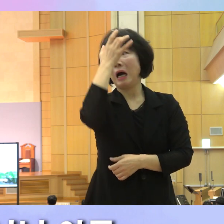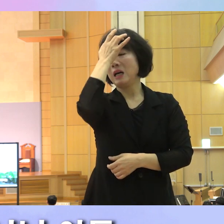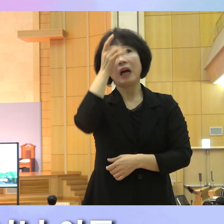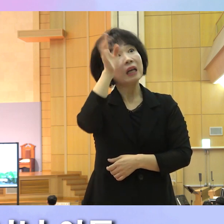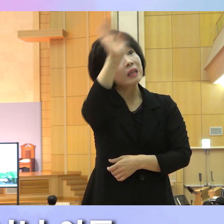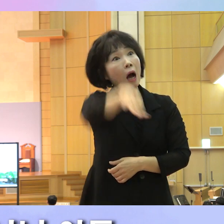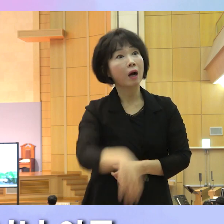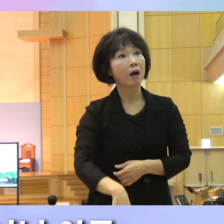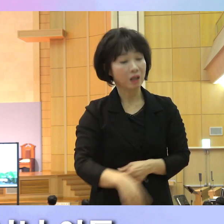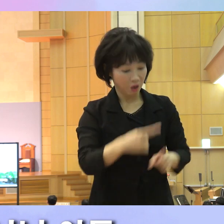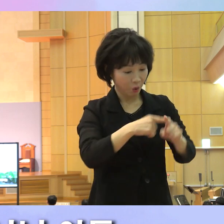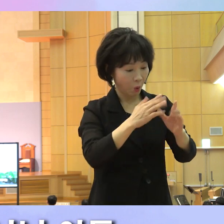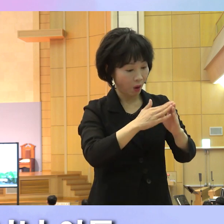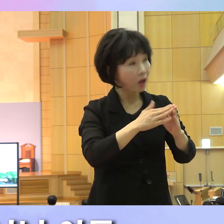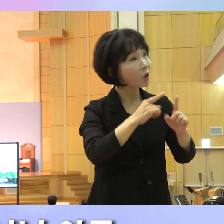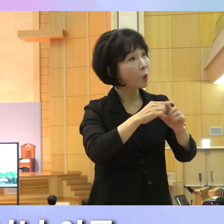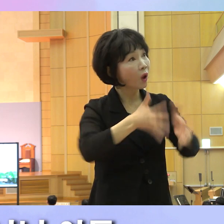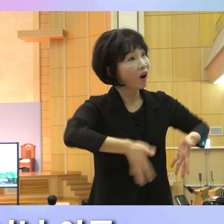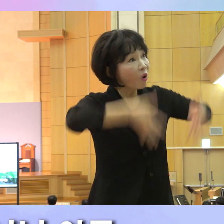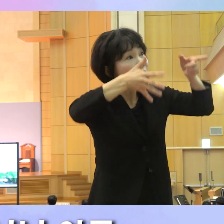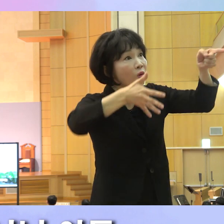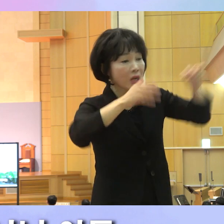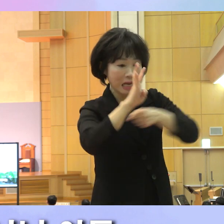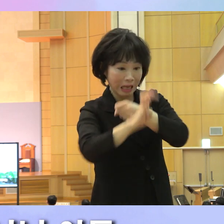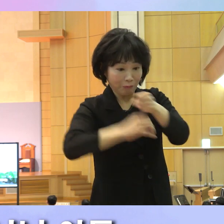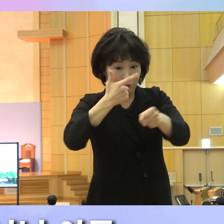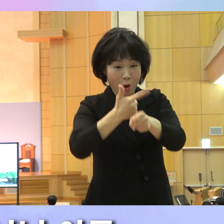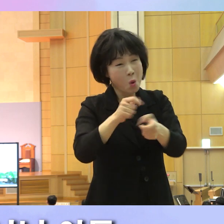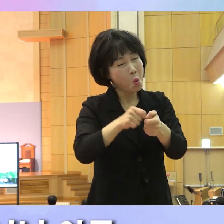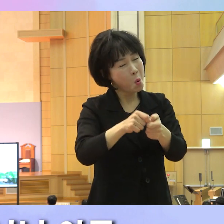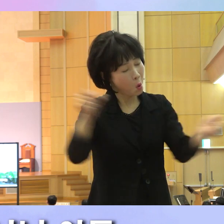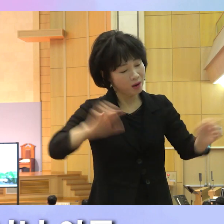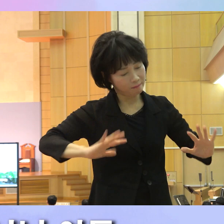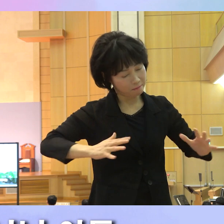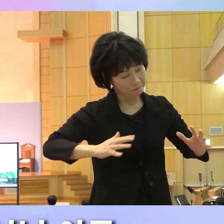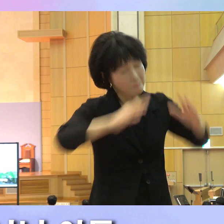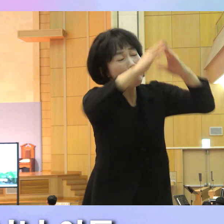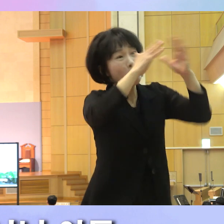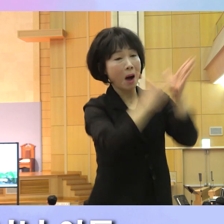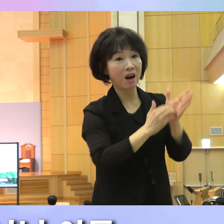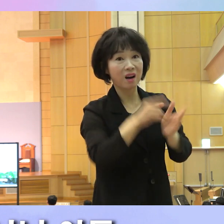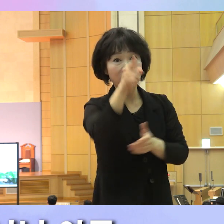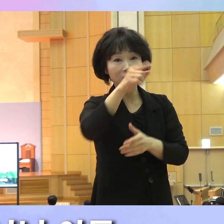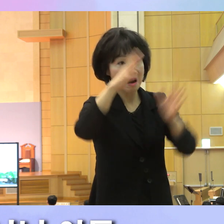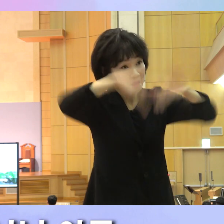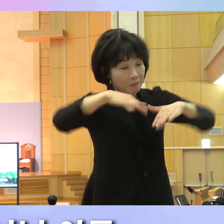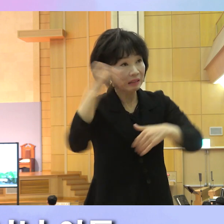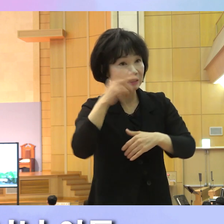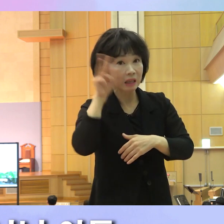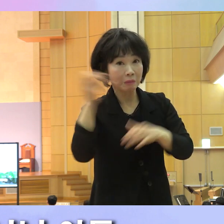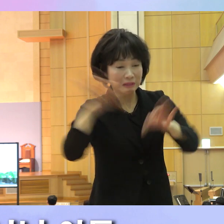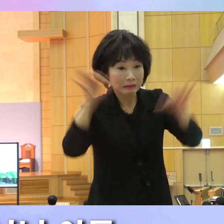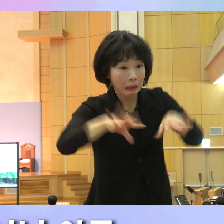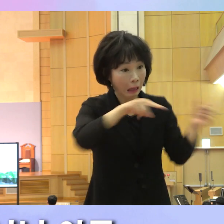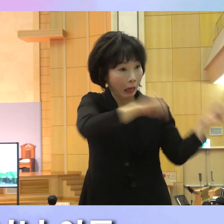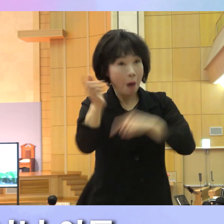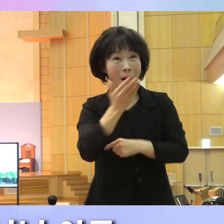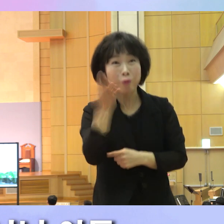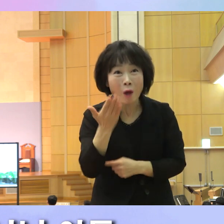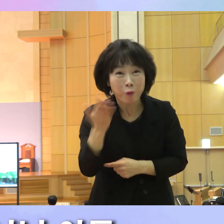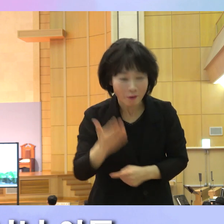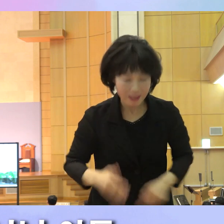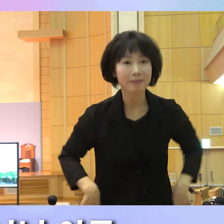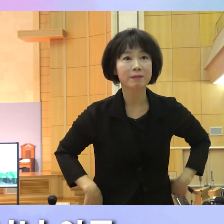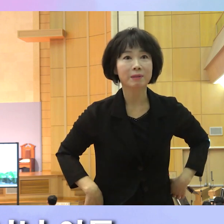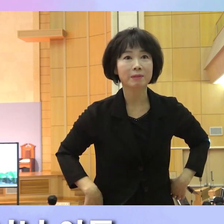46년 동안의 지역권을 내가 3일 동안에 일으키겠느냐 하더라.